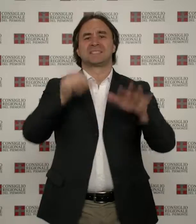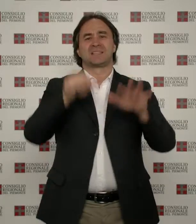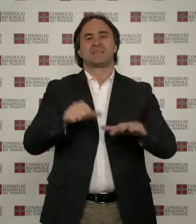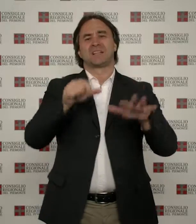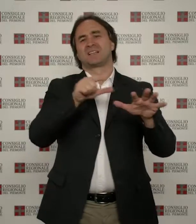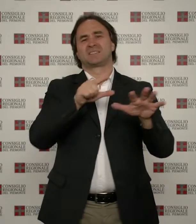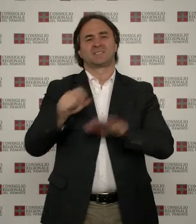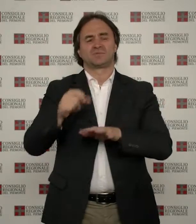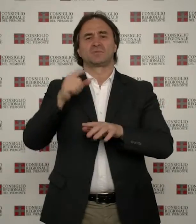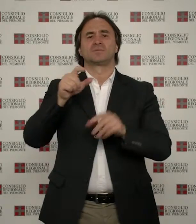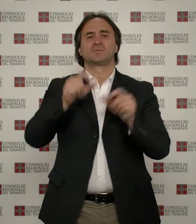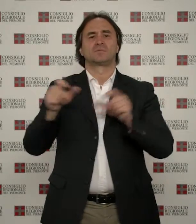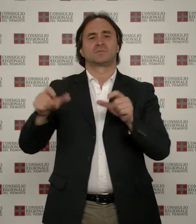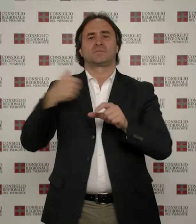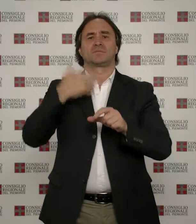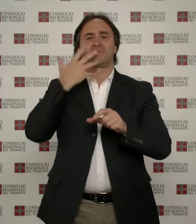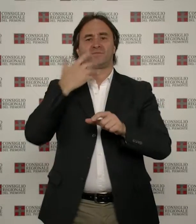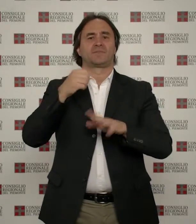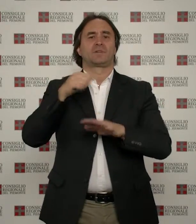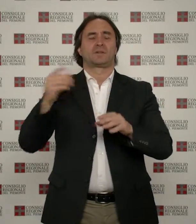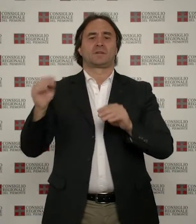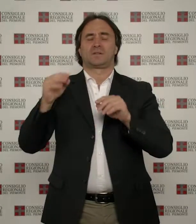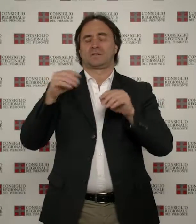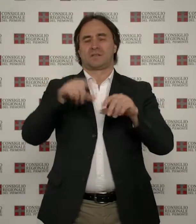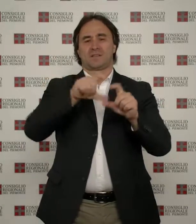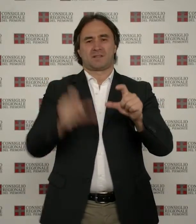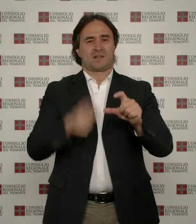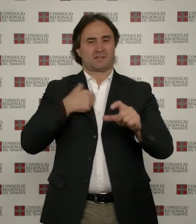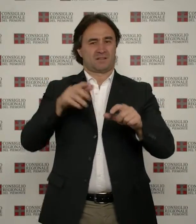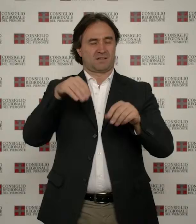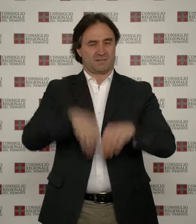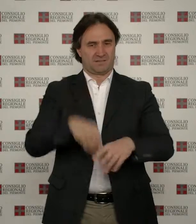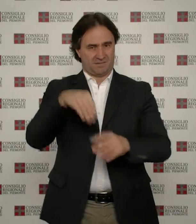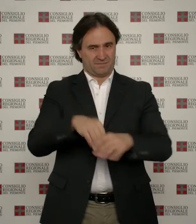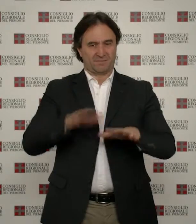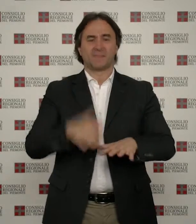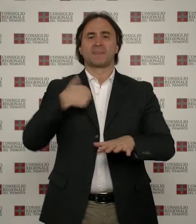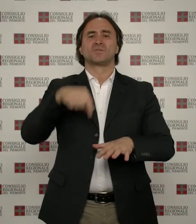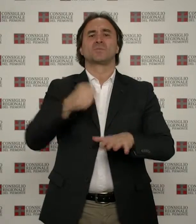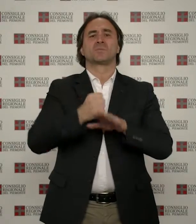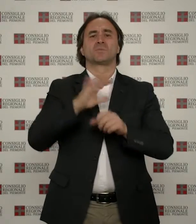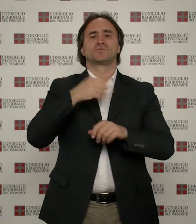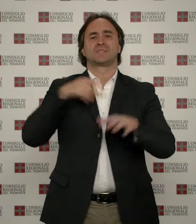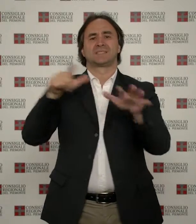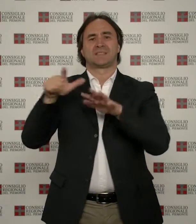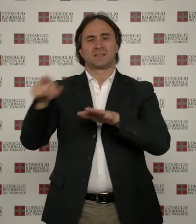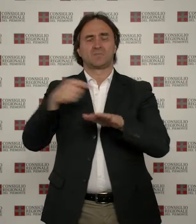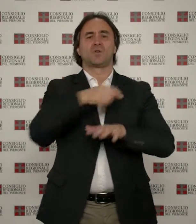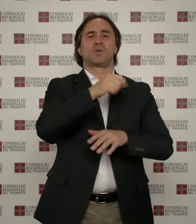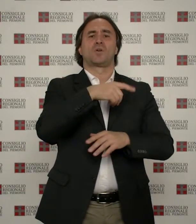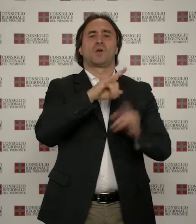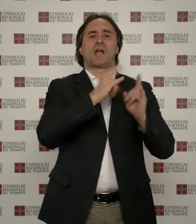richiedenti asilo e che sono stati individuati due centri di prima accoglienza a Settimo Torinese e a Castello d'Annone, nell'Astigiano.